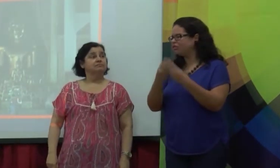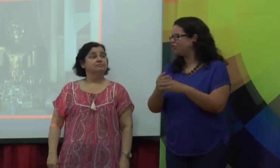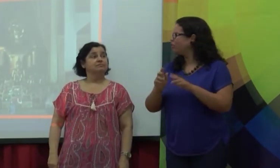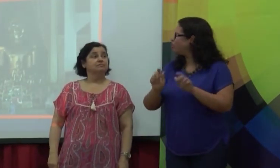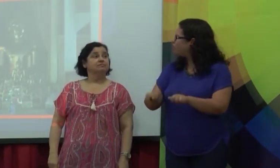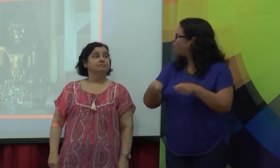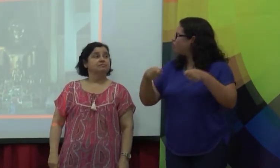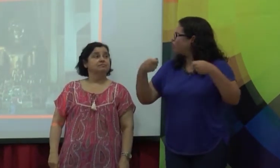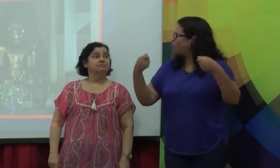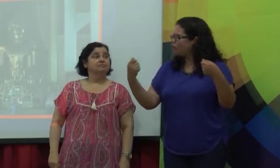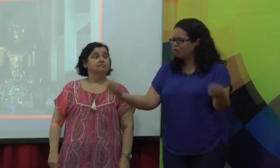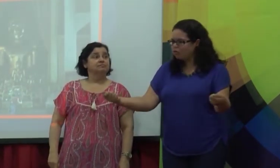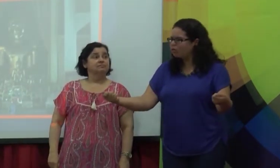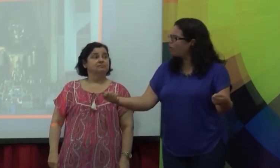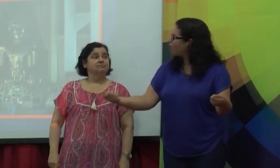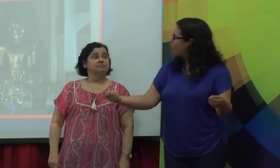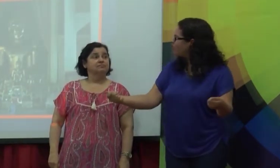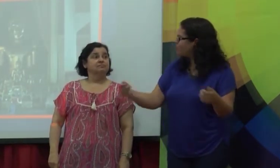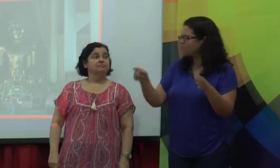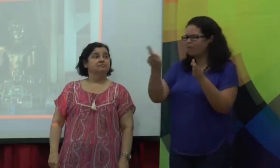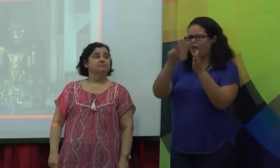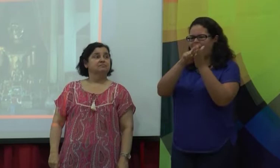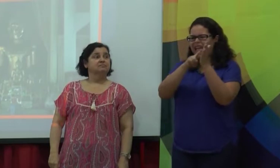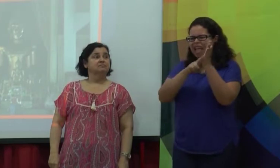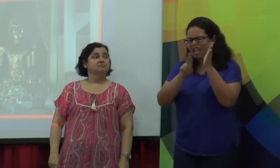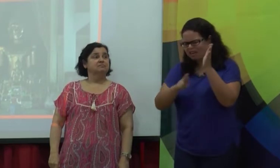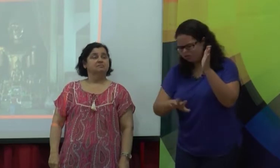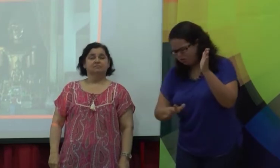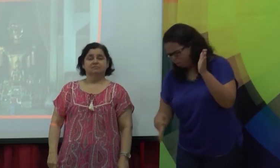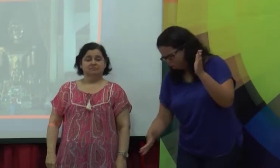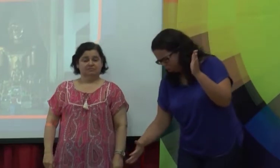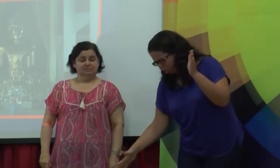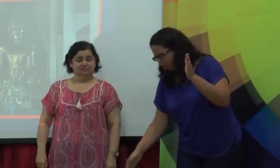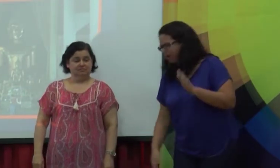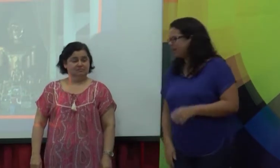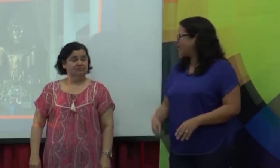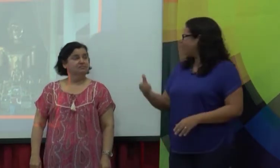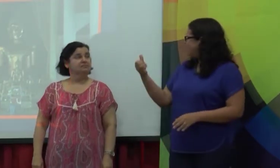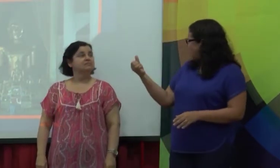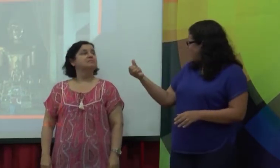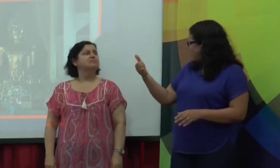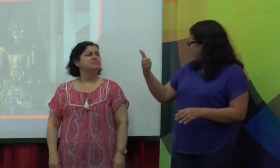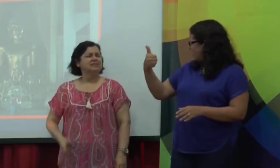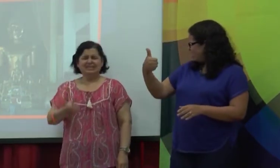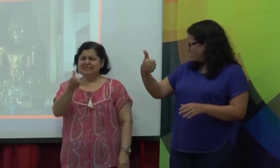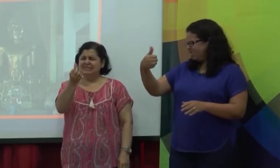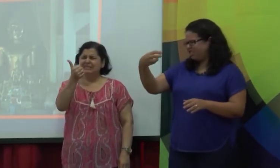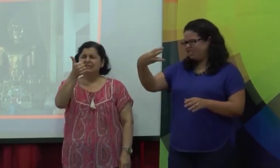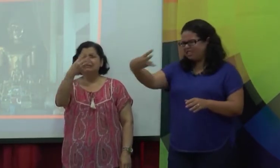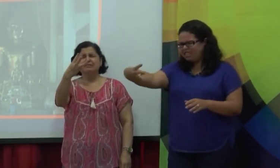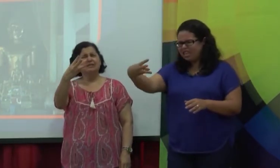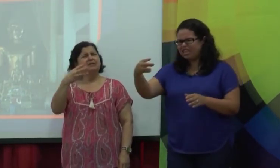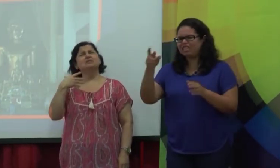a religião judaica, né? Que abre o Alcorão, que tem